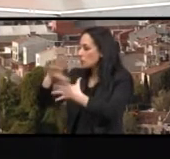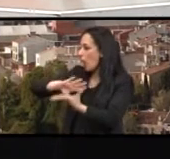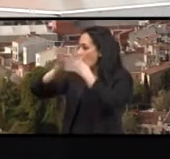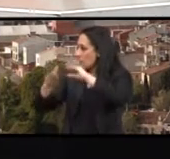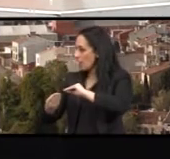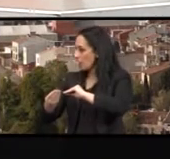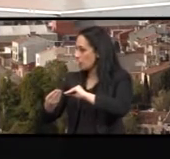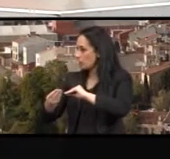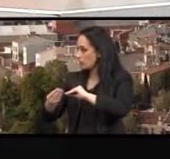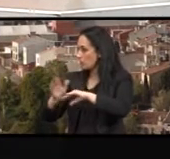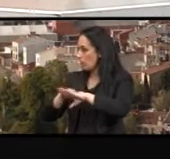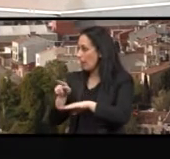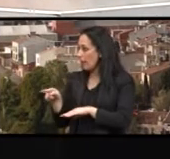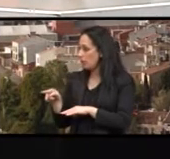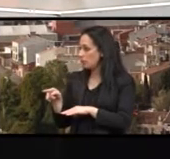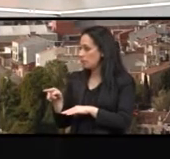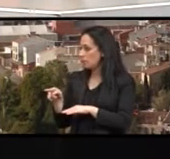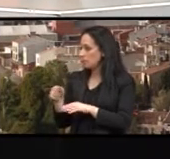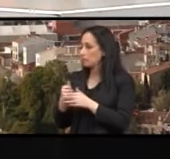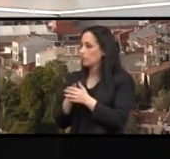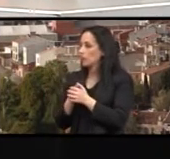teves característiques.